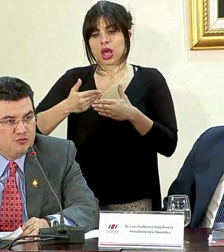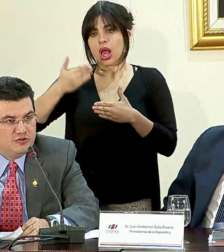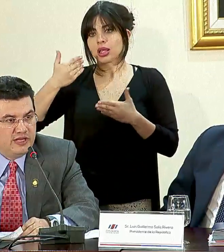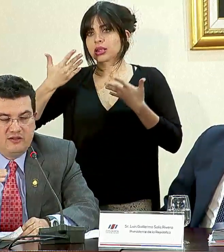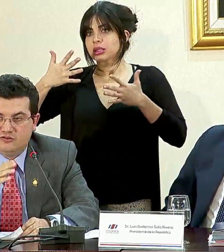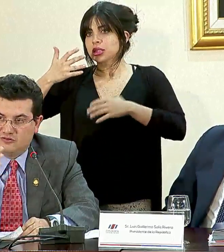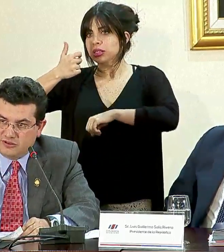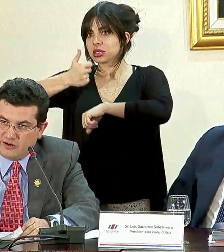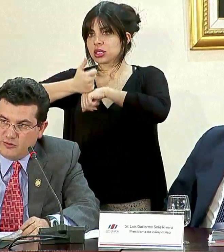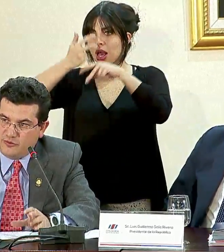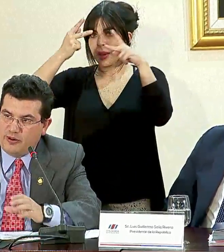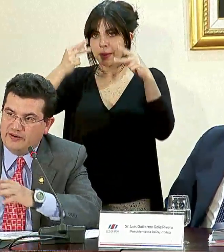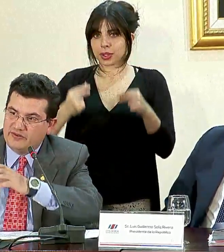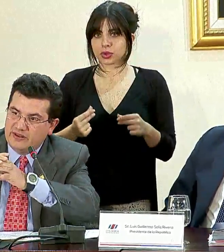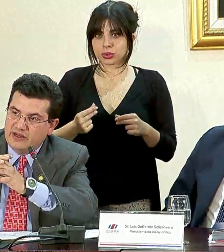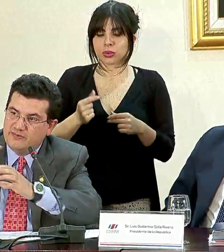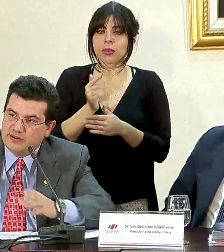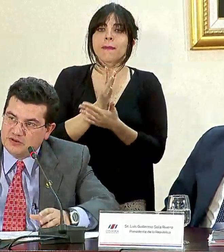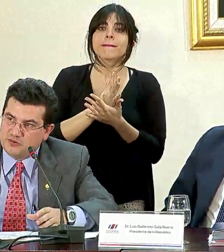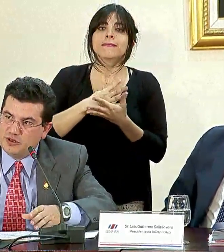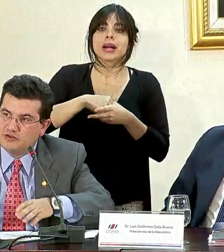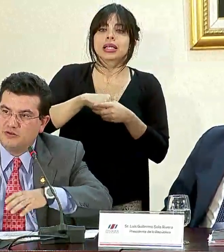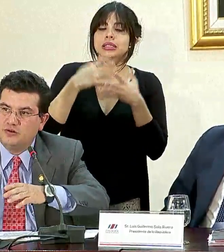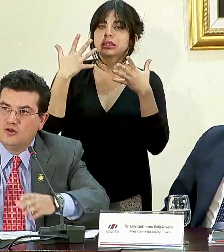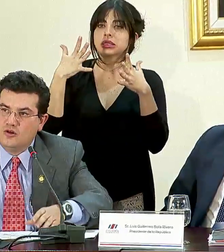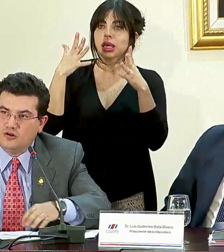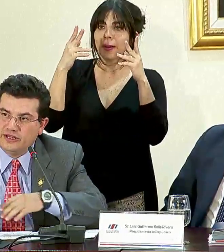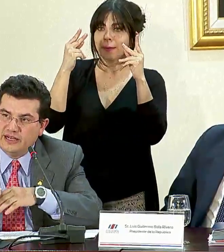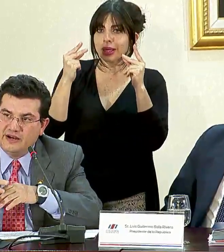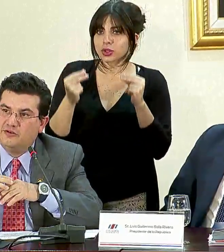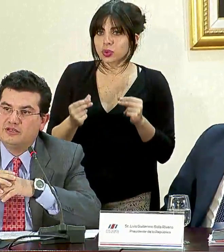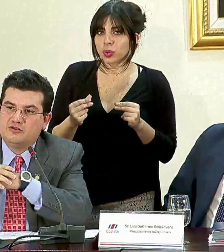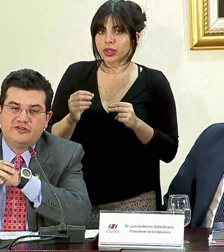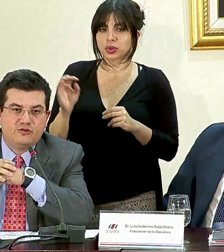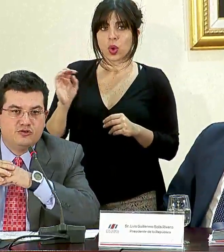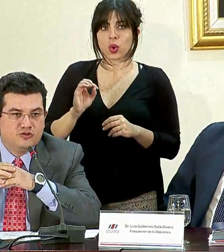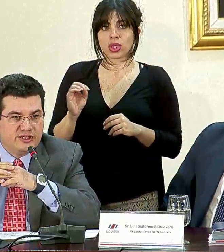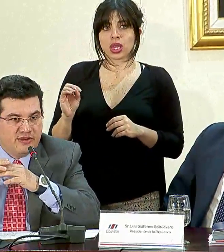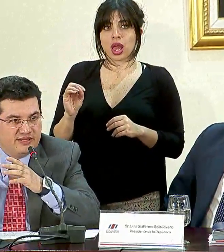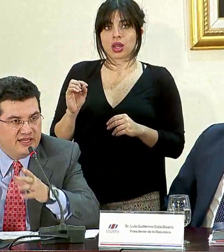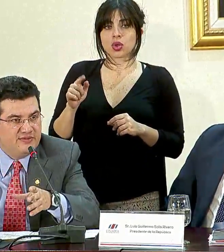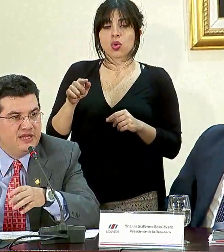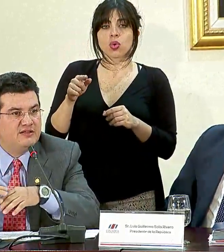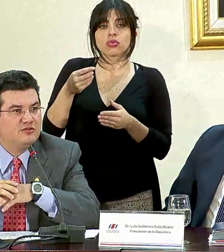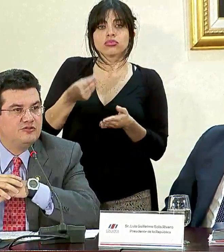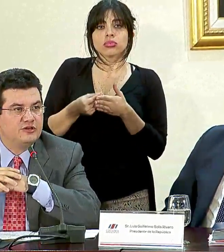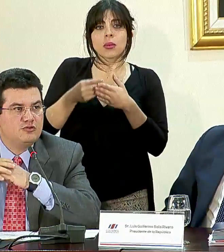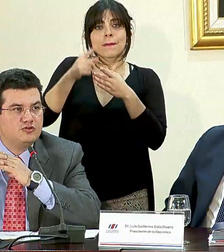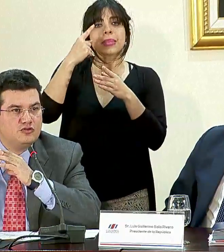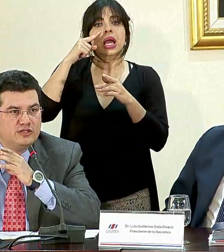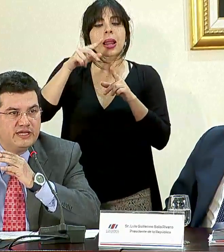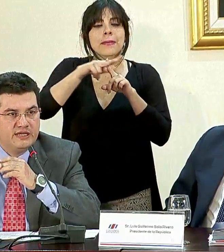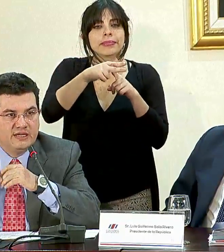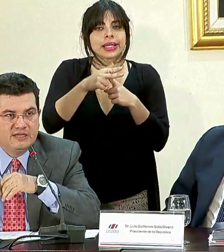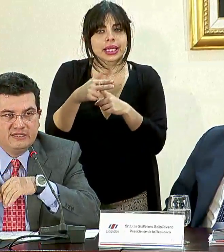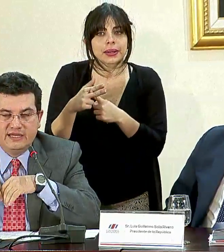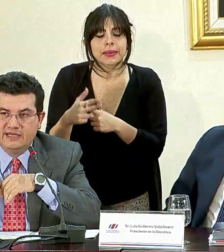previamente presupuestados, o sea, como parte del presupuesto ordinario, que son recursos de mantenimiento,